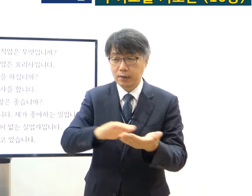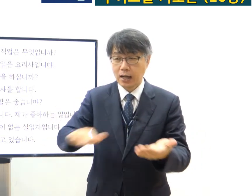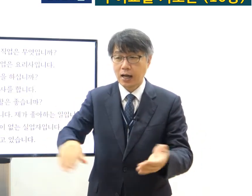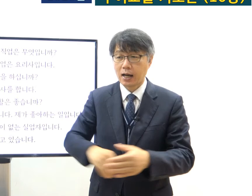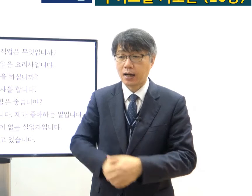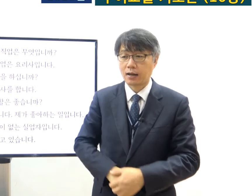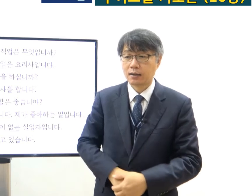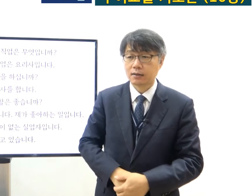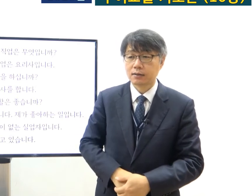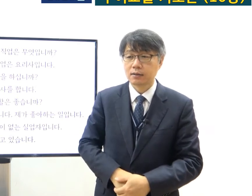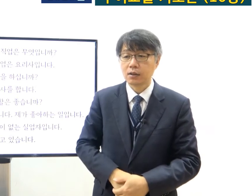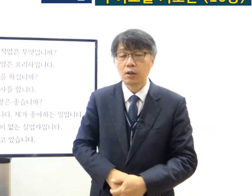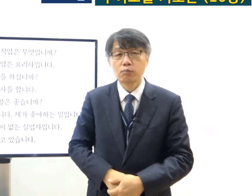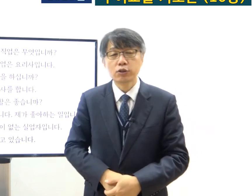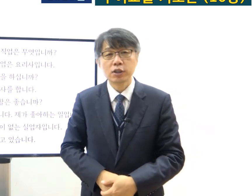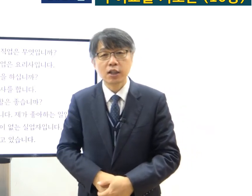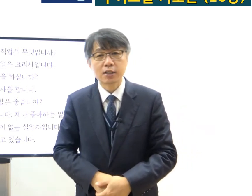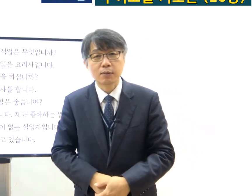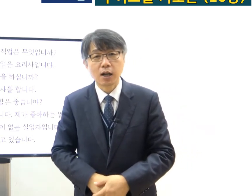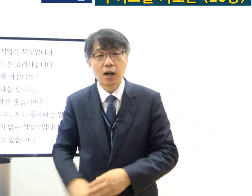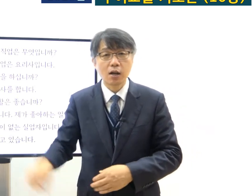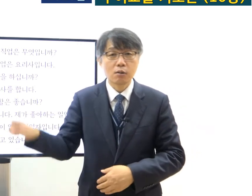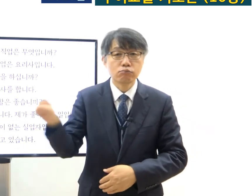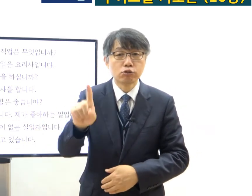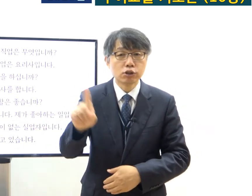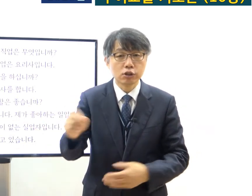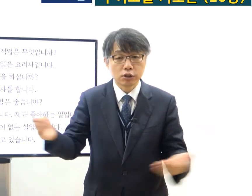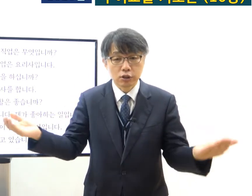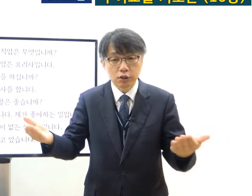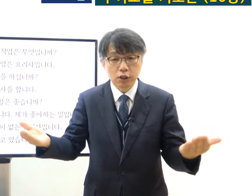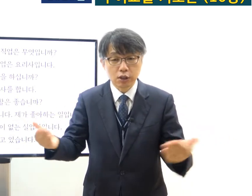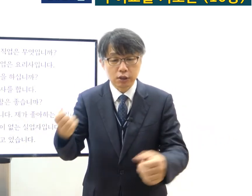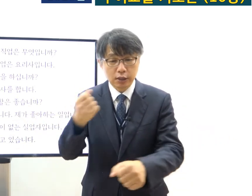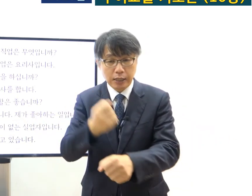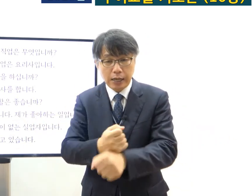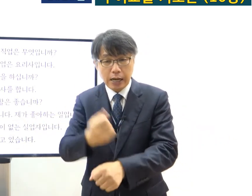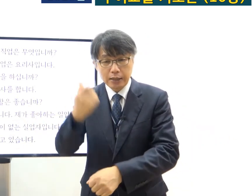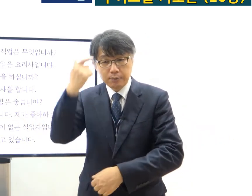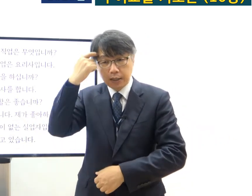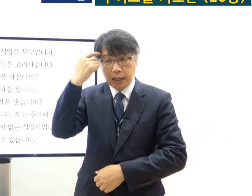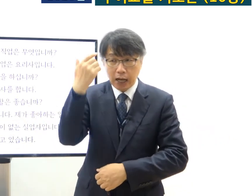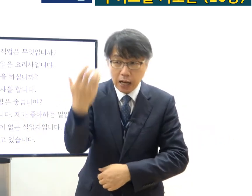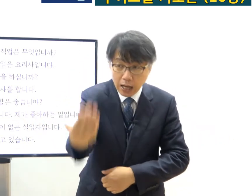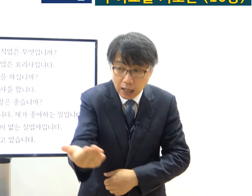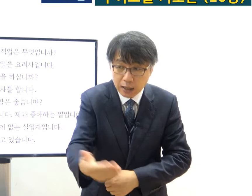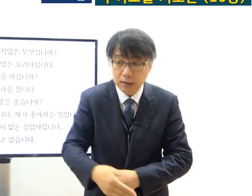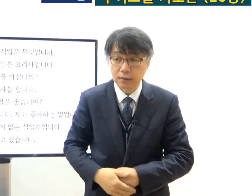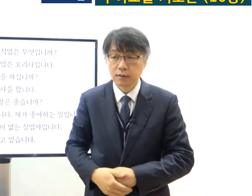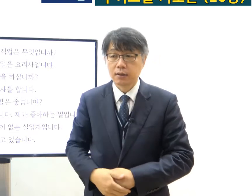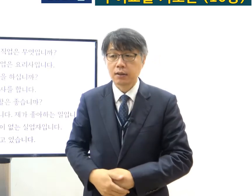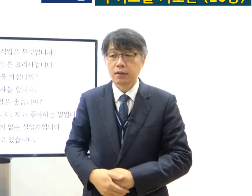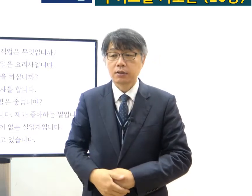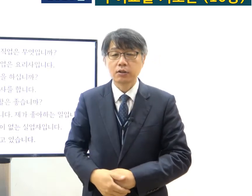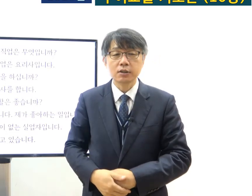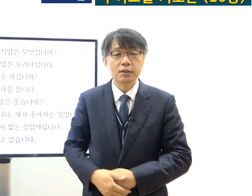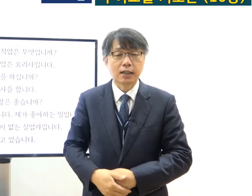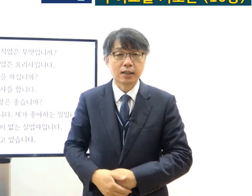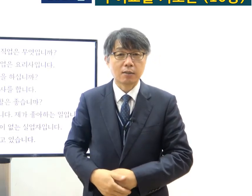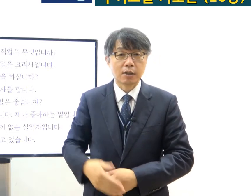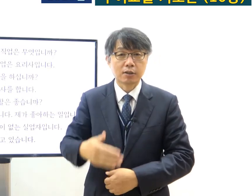요리사입니다. 무슨 일을 하십니까? 무슨 일 하십니까? 저는 장사를 합니다.